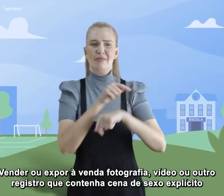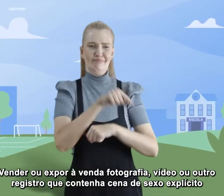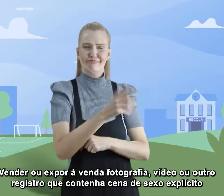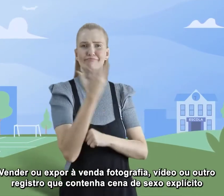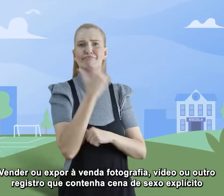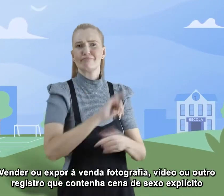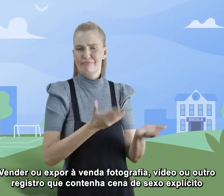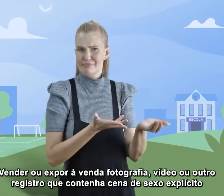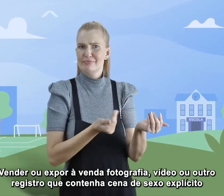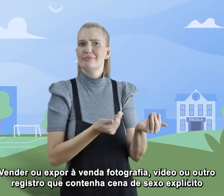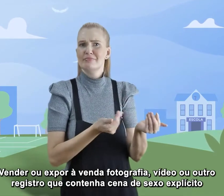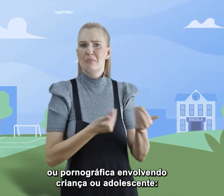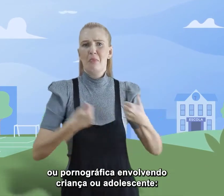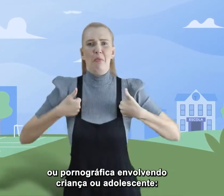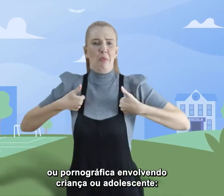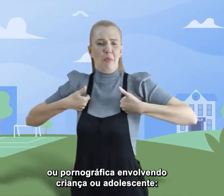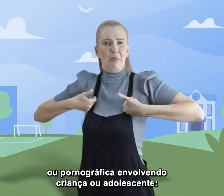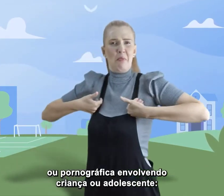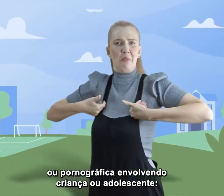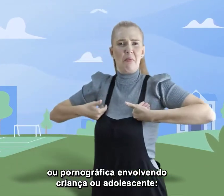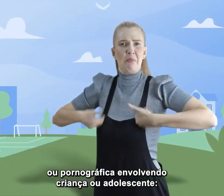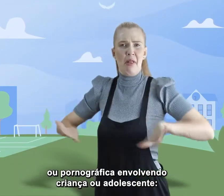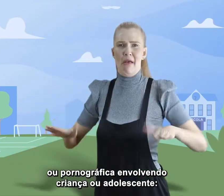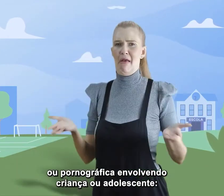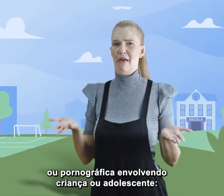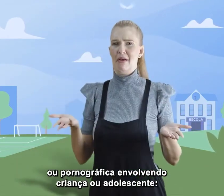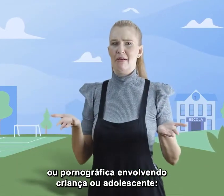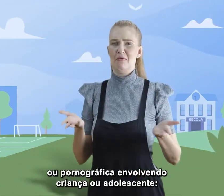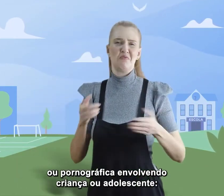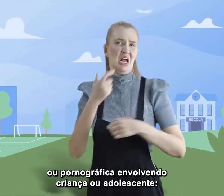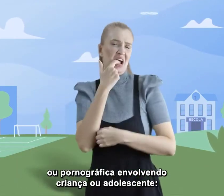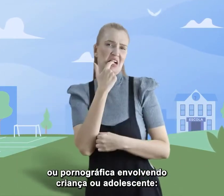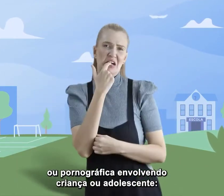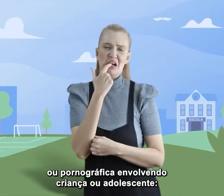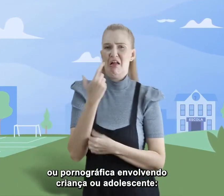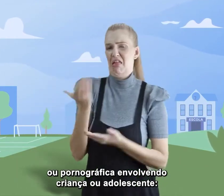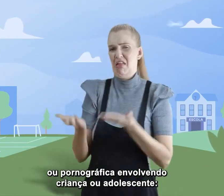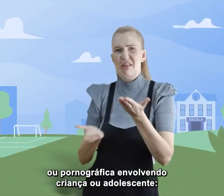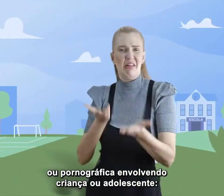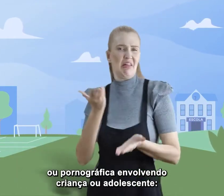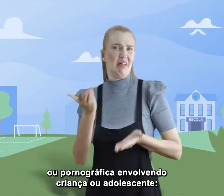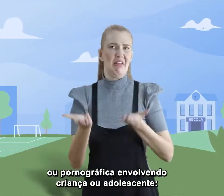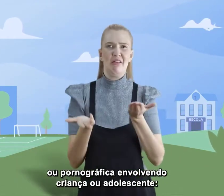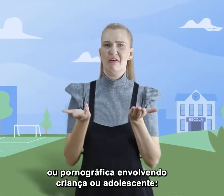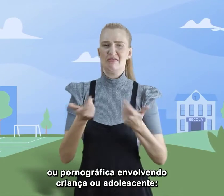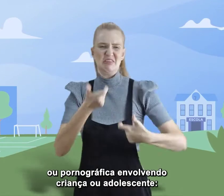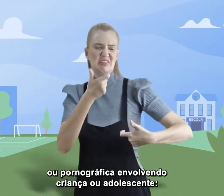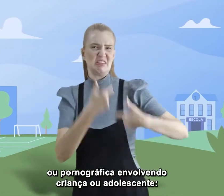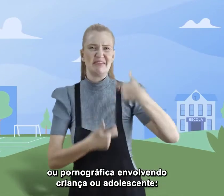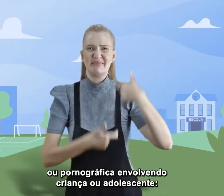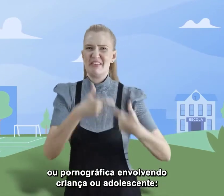sexo explícito ou pornográfica, envolvendo criança ou